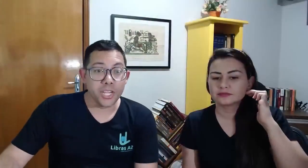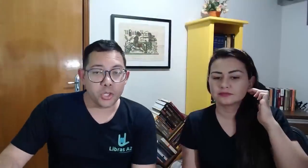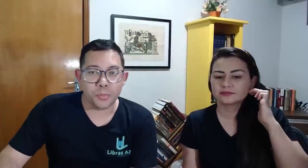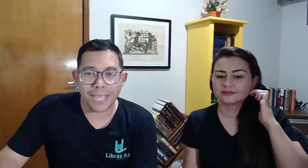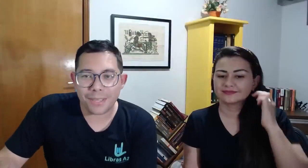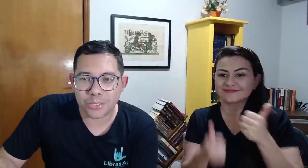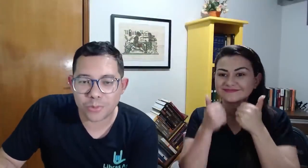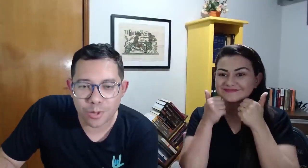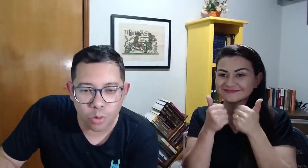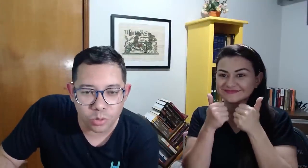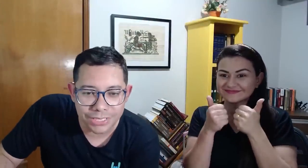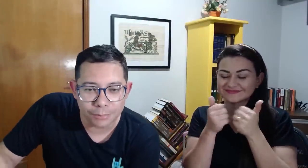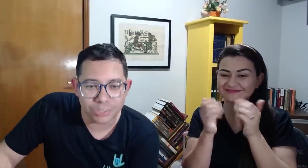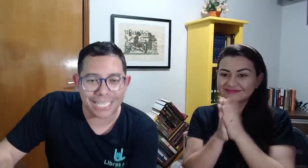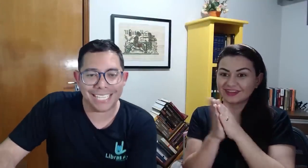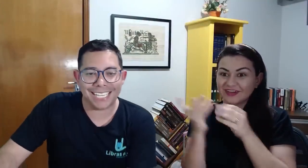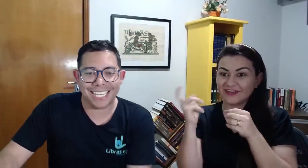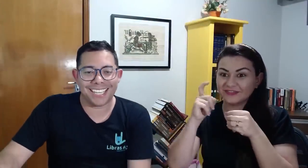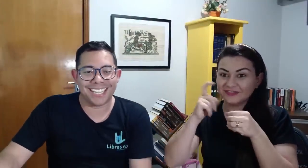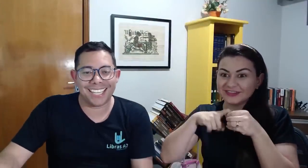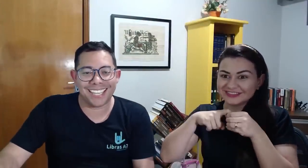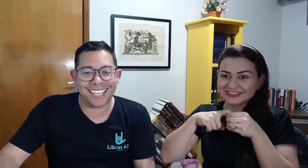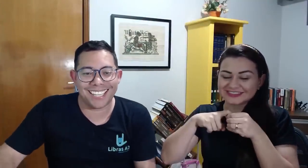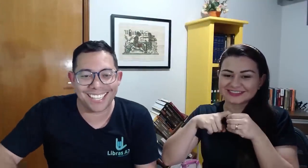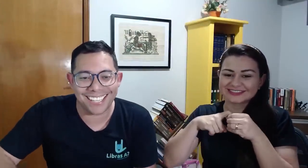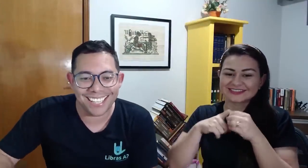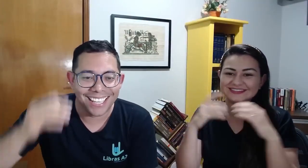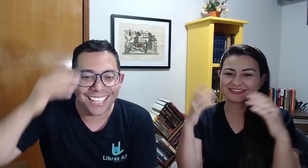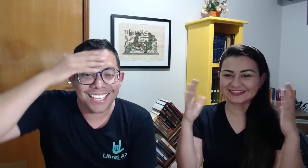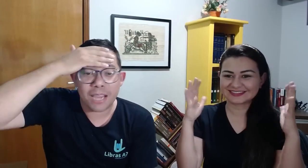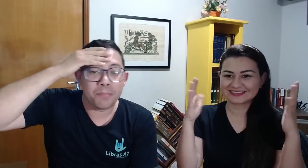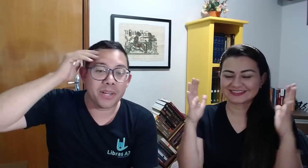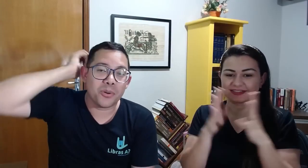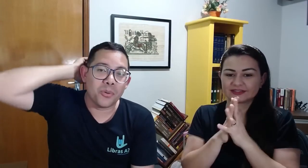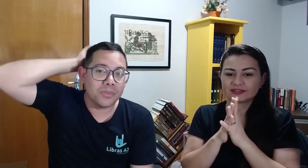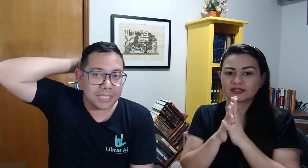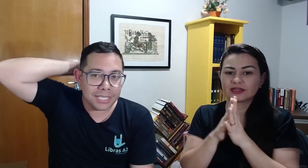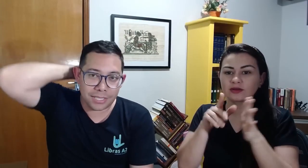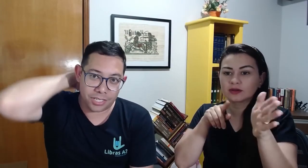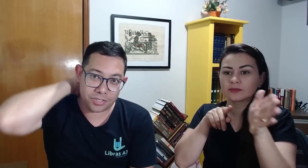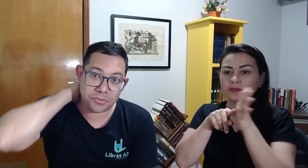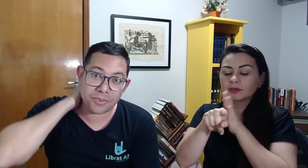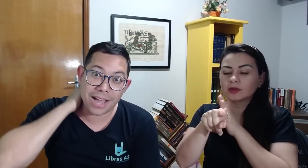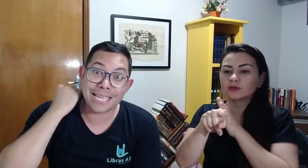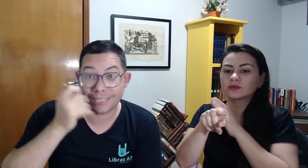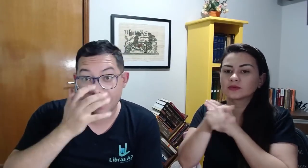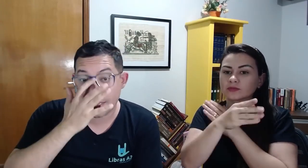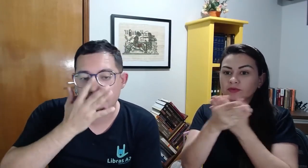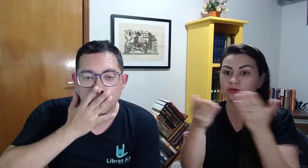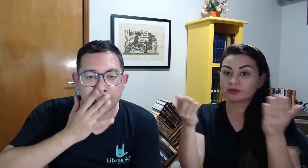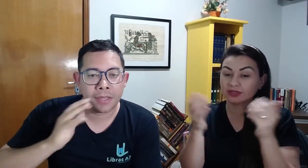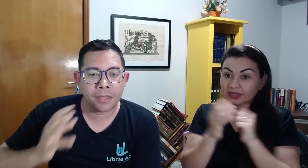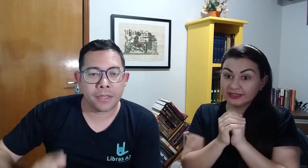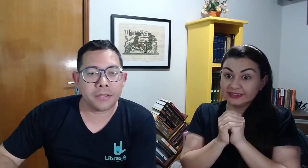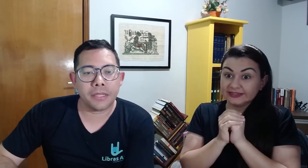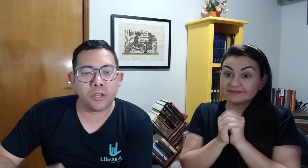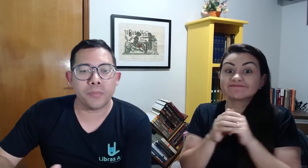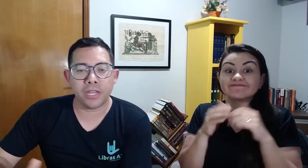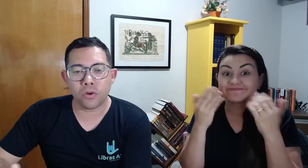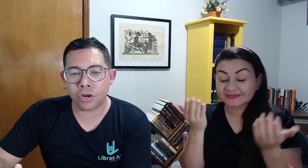Muito bem, pessoal, voltamos aí. E a pergunta que a gente faz é: e aí? Entendeu